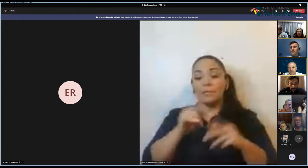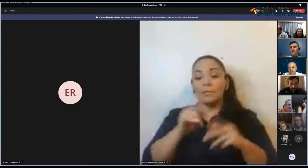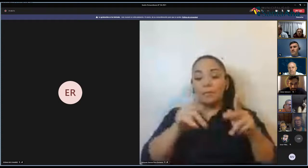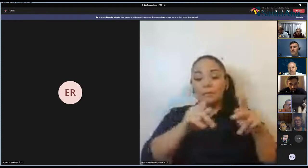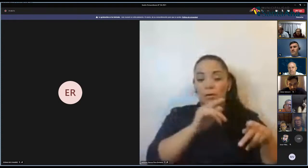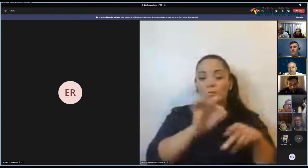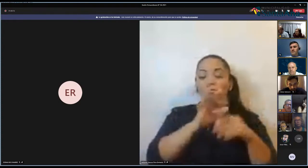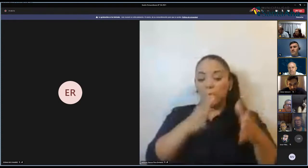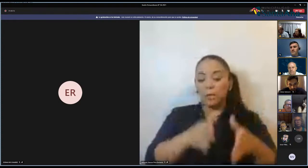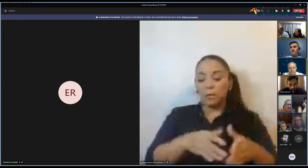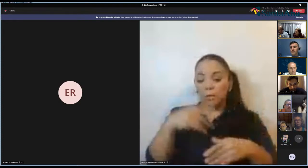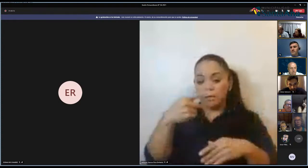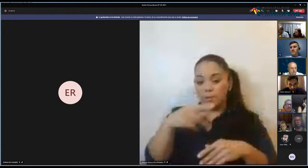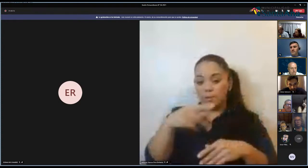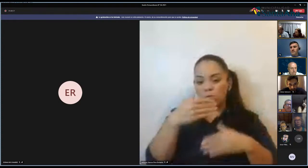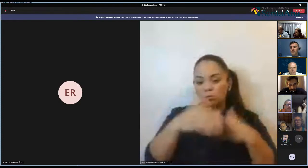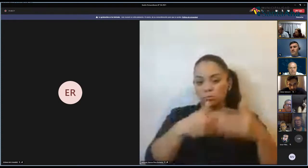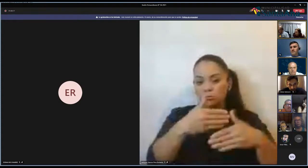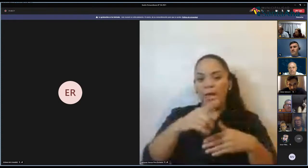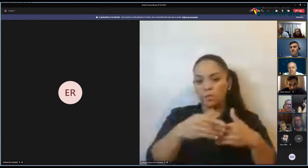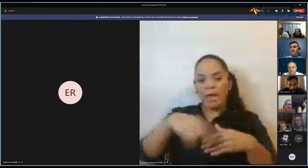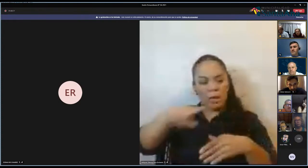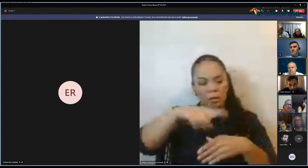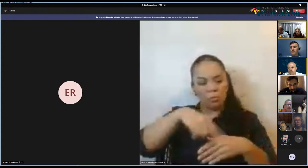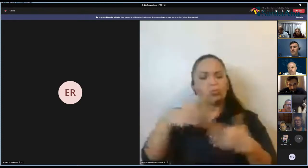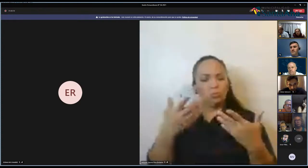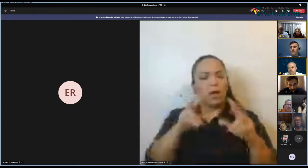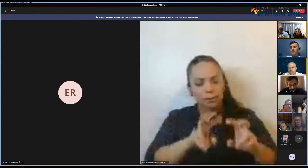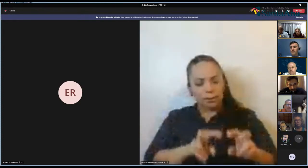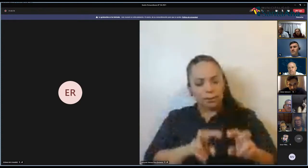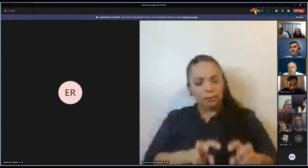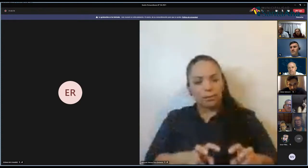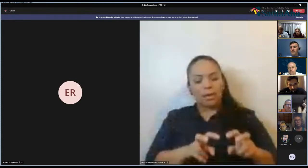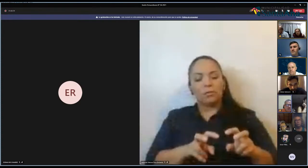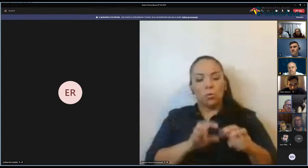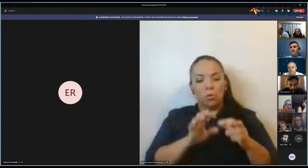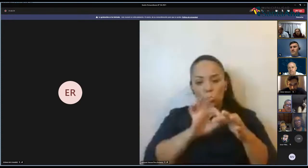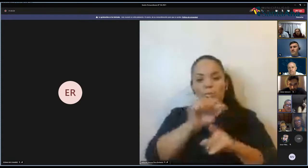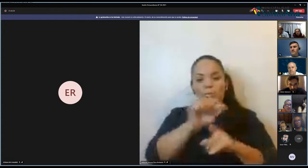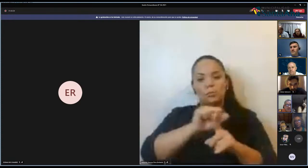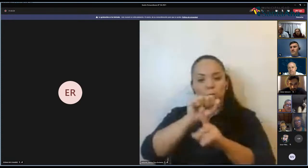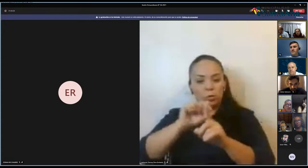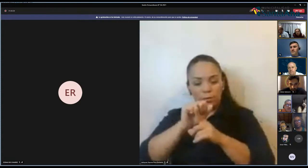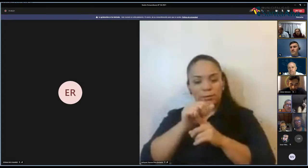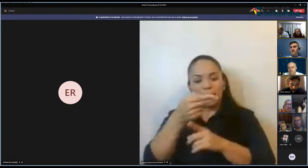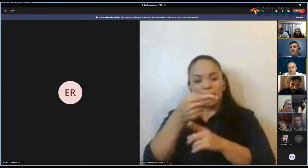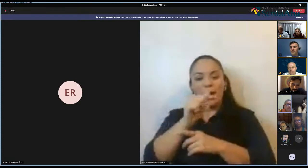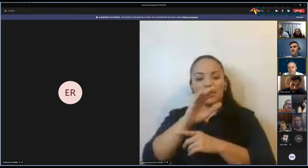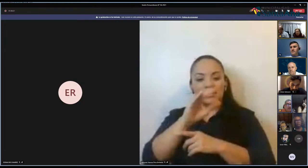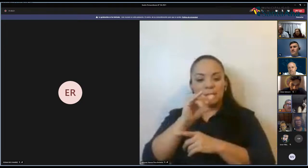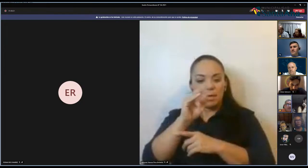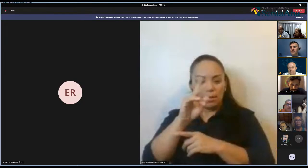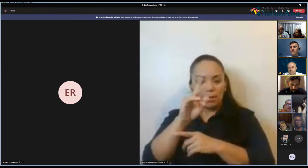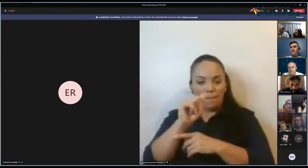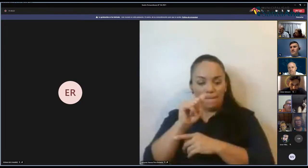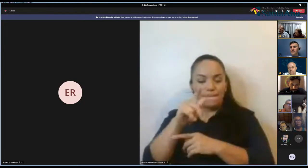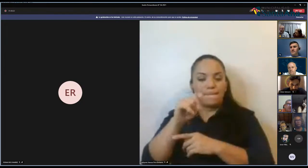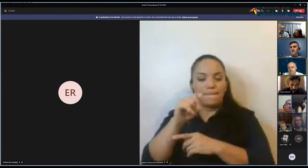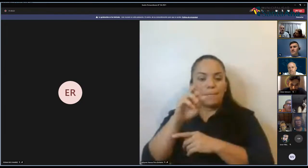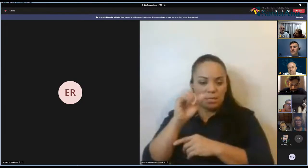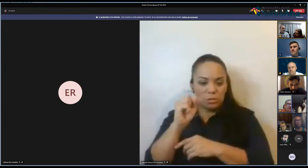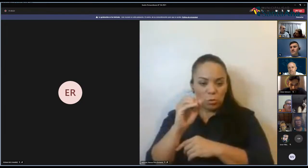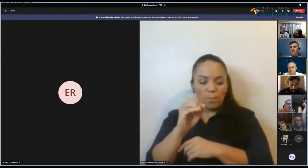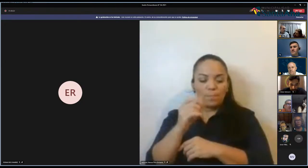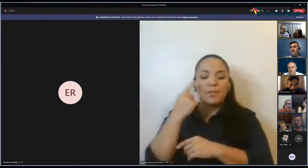está haciendo un análisis respecto a esos a estas situaciones de hacienda de hacienda paraíso y revisar